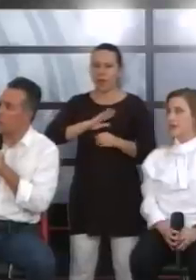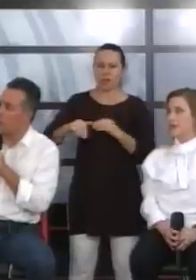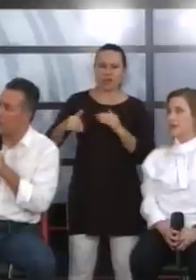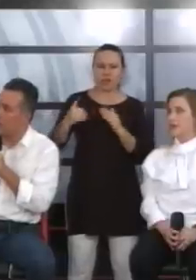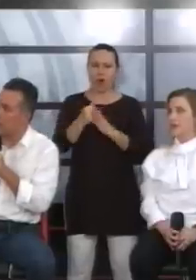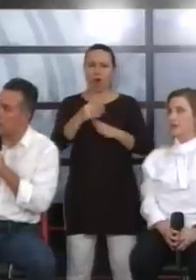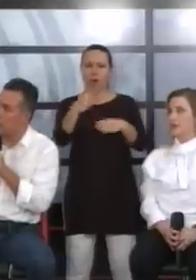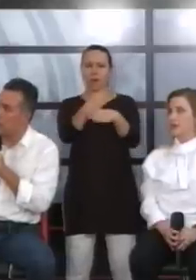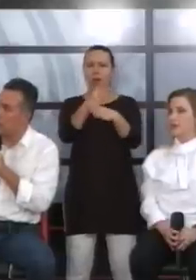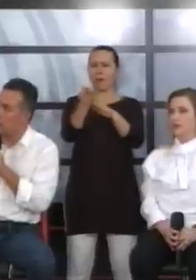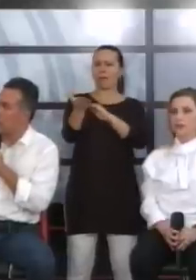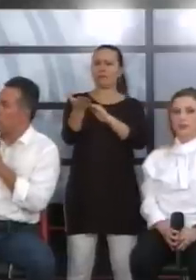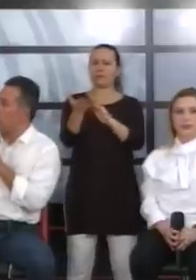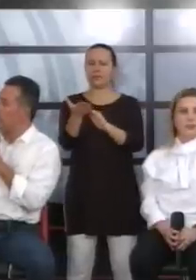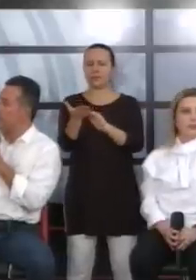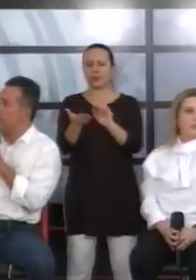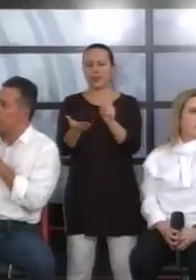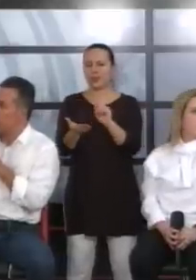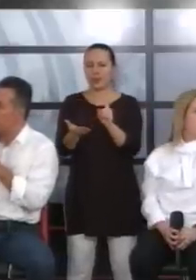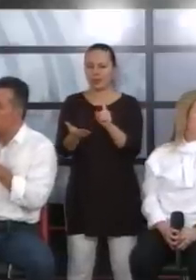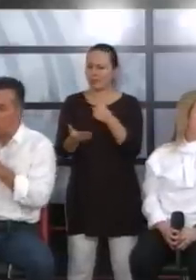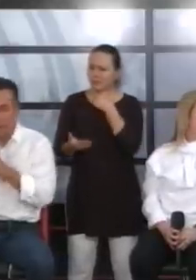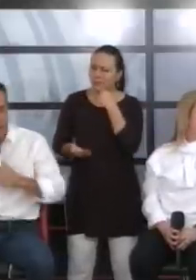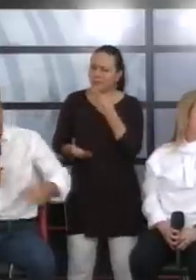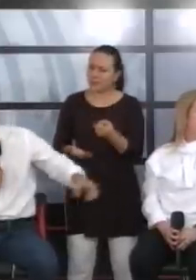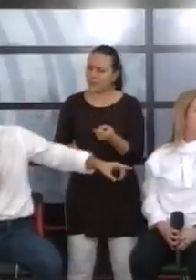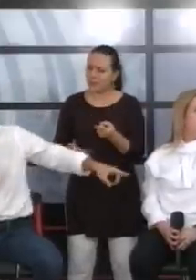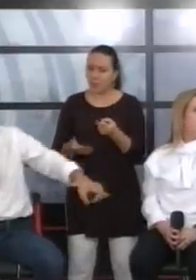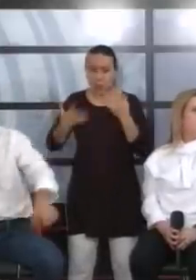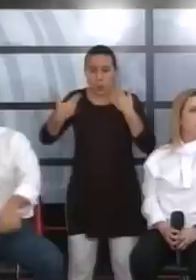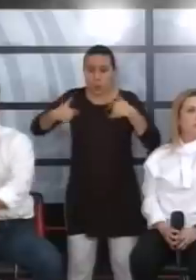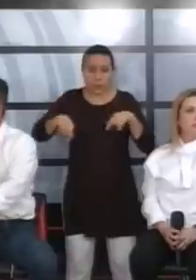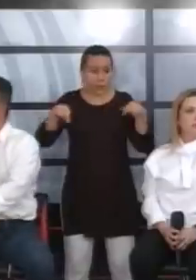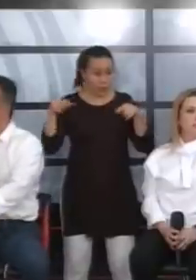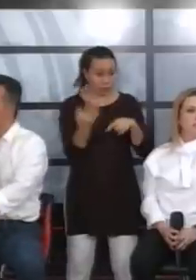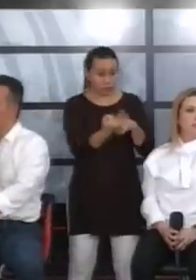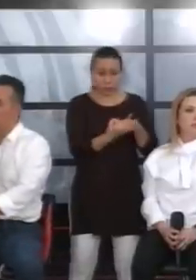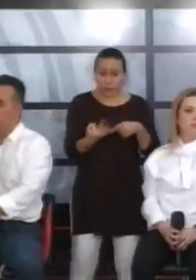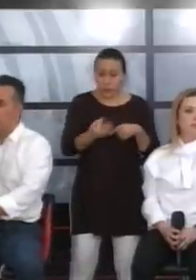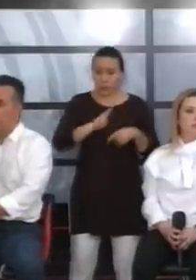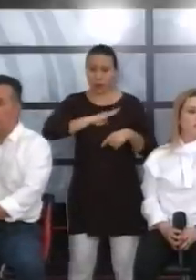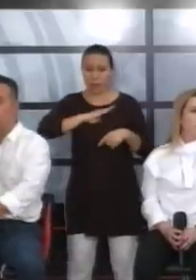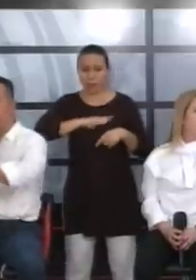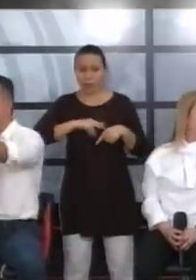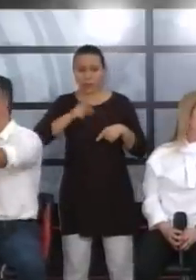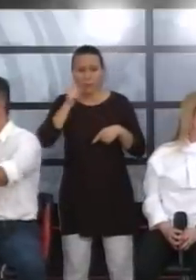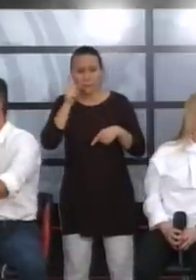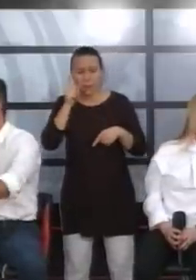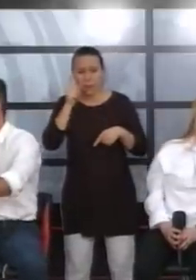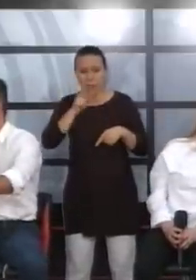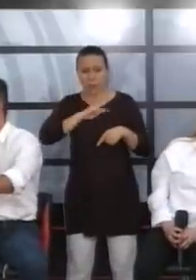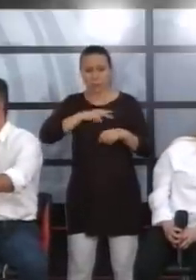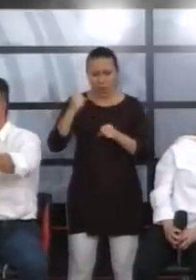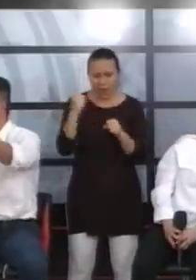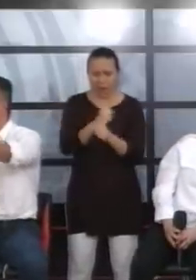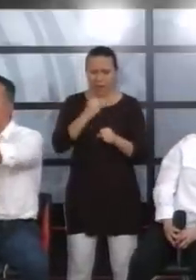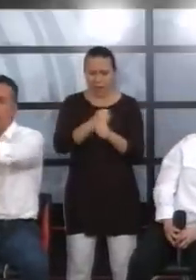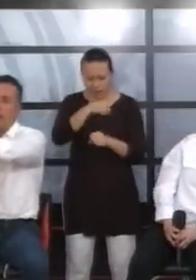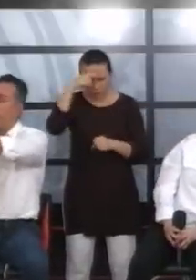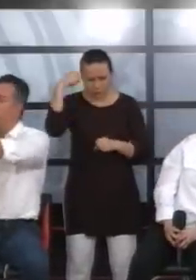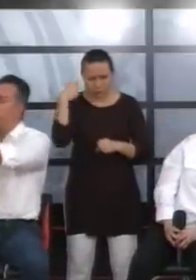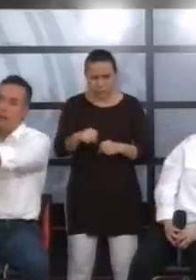todos sus problemas. Y les voy a decir, cualquiera sea el alcalde de Pereira, por bien que lo haga,